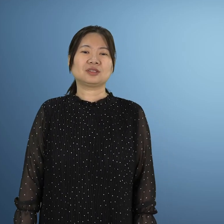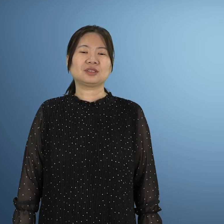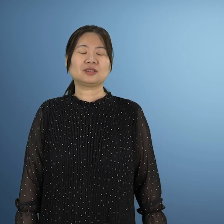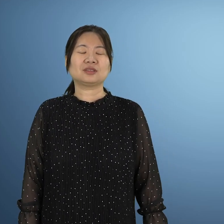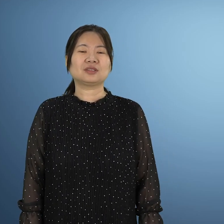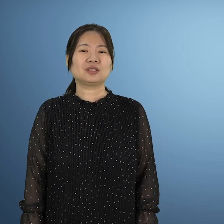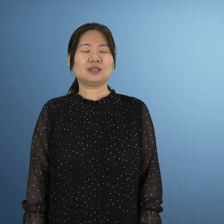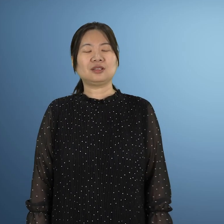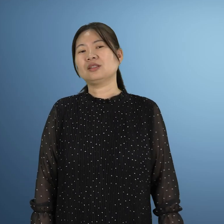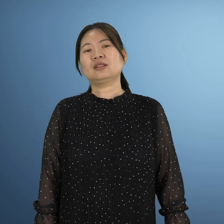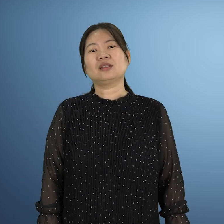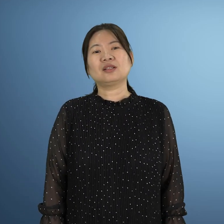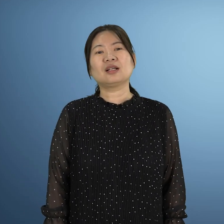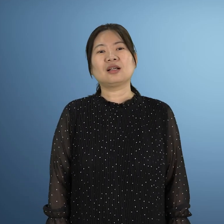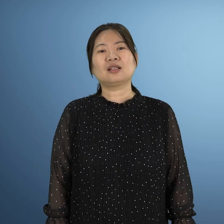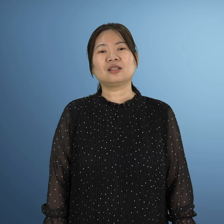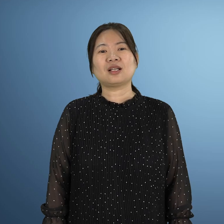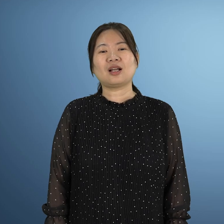이거는